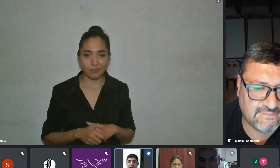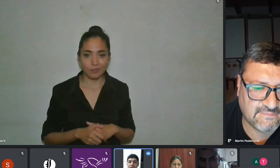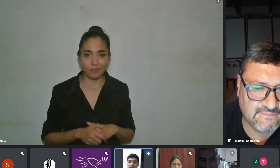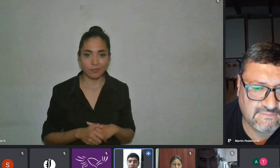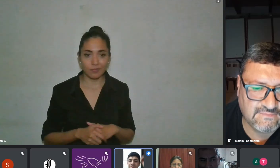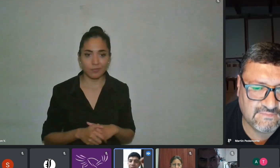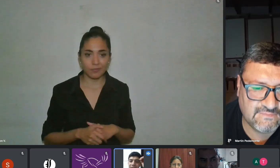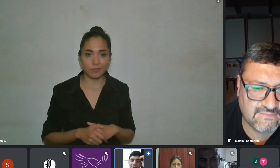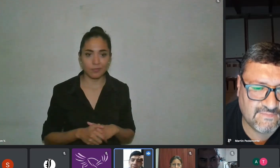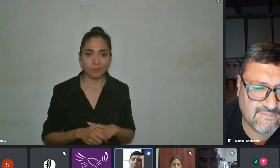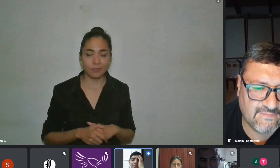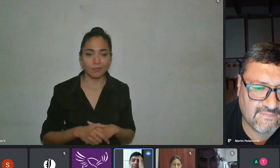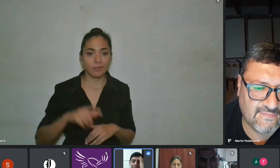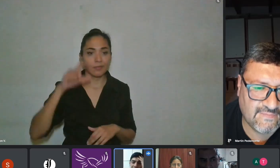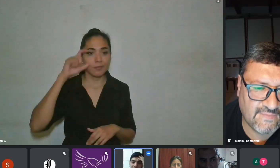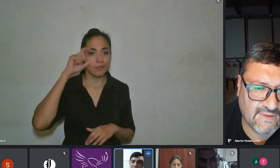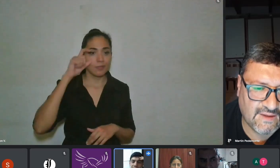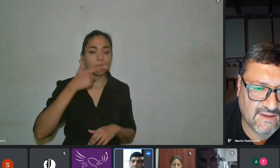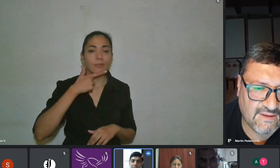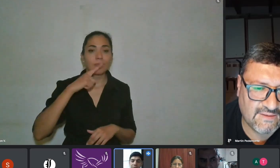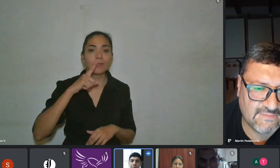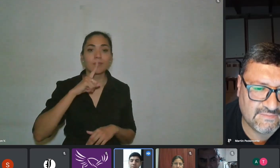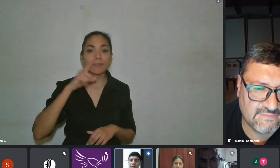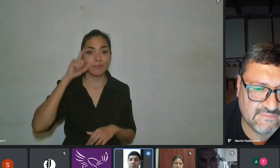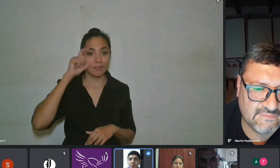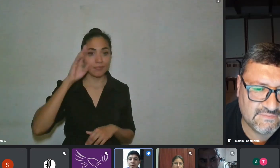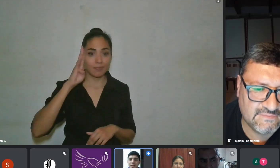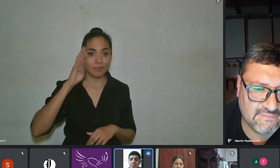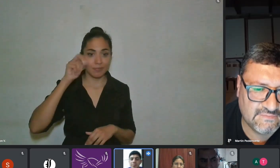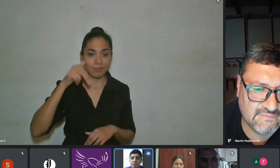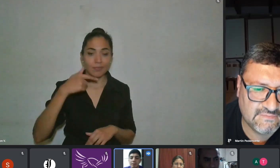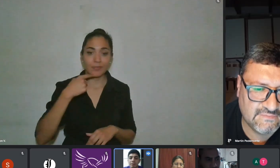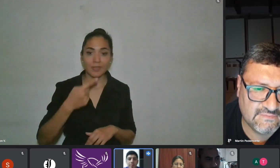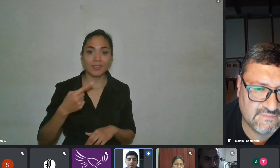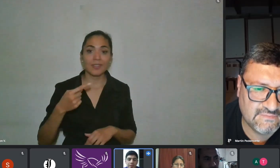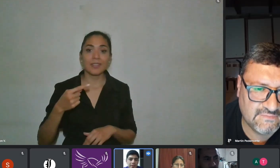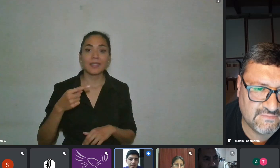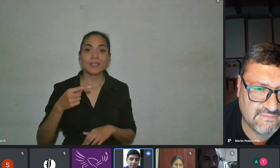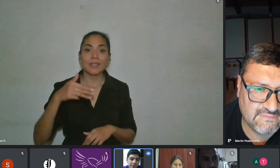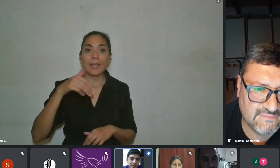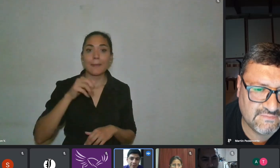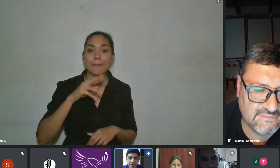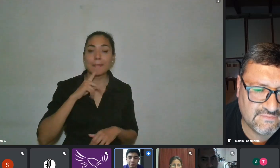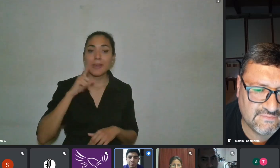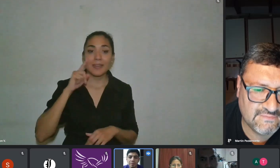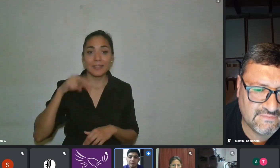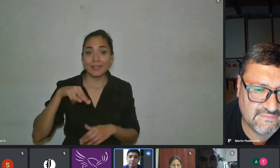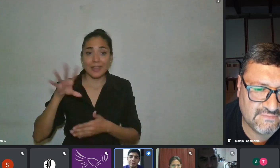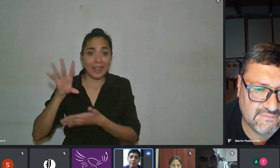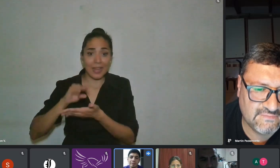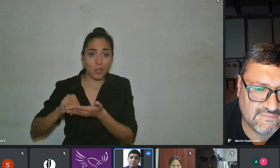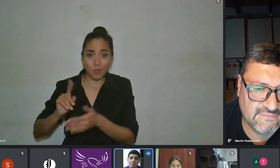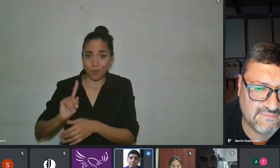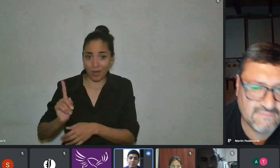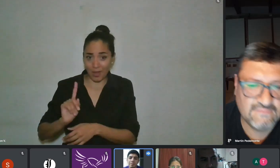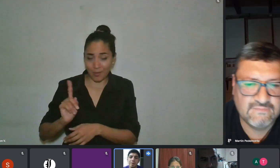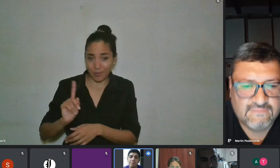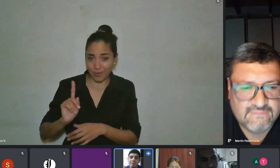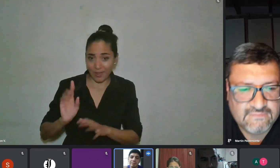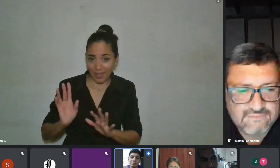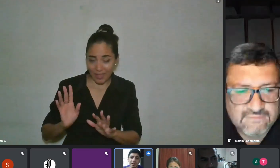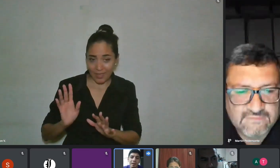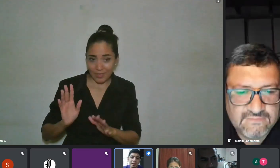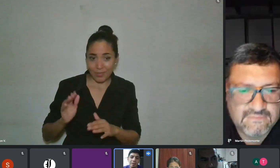Claro, lo que yo le decía a Diego, que usted no es abogado recibido, nada, o capaz que el día de mañana, si vamos a preguntar preguntas